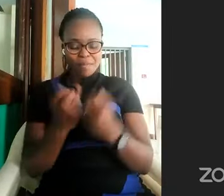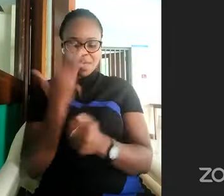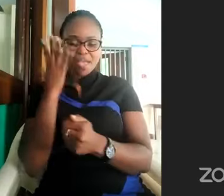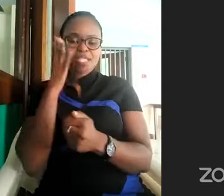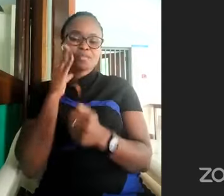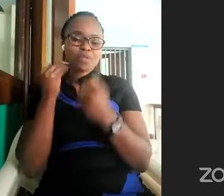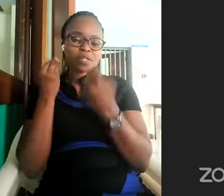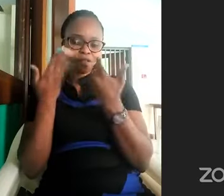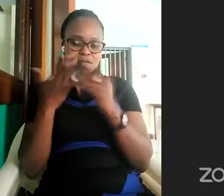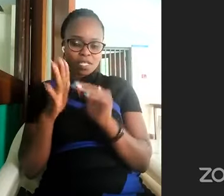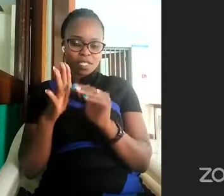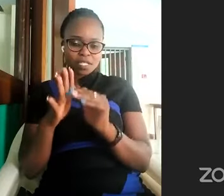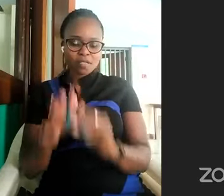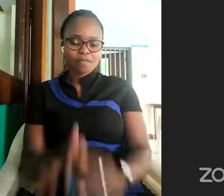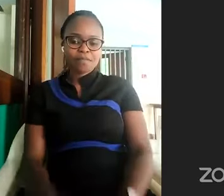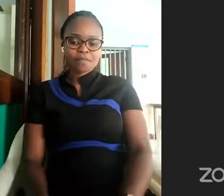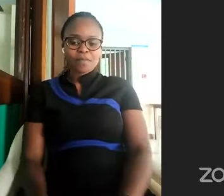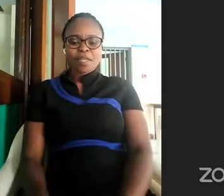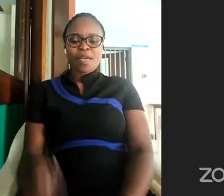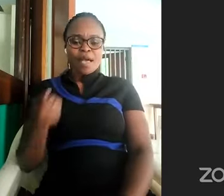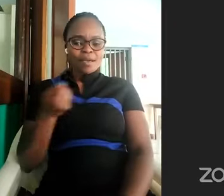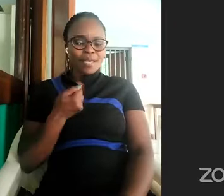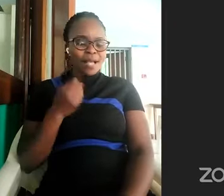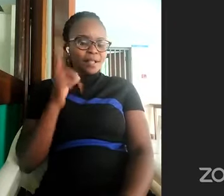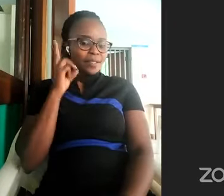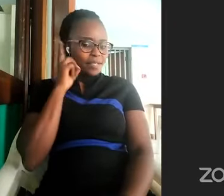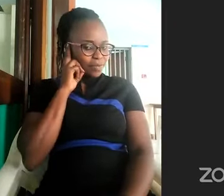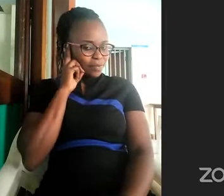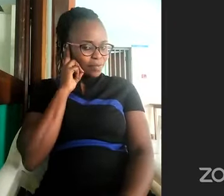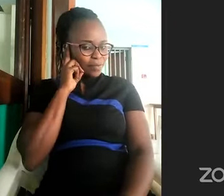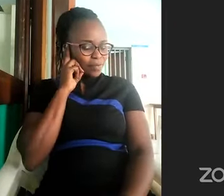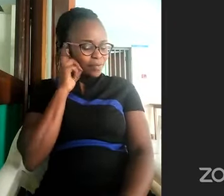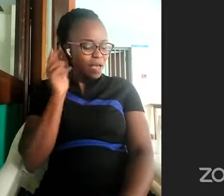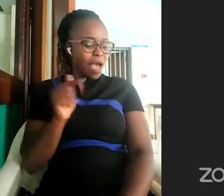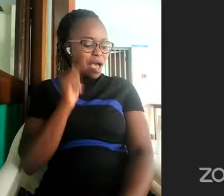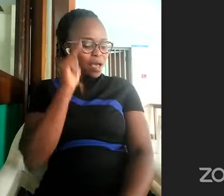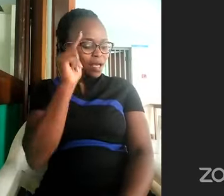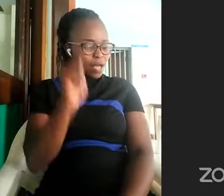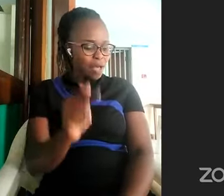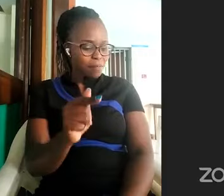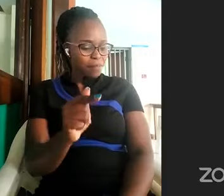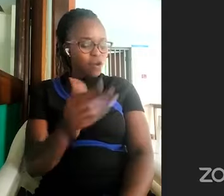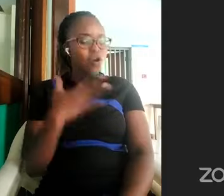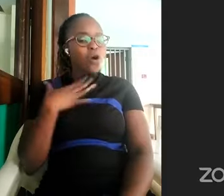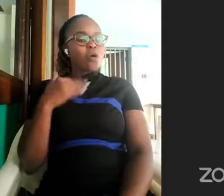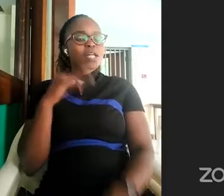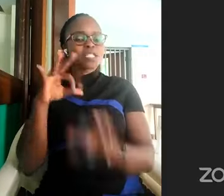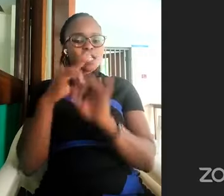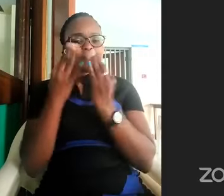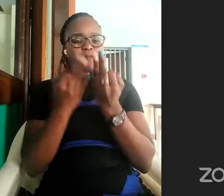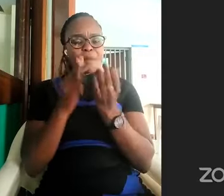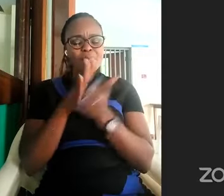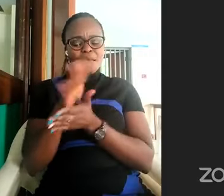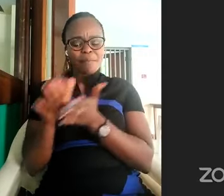msichana ni deaf, amekuja kwa OC kutaka family planning. Akifika hapo, yule daktari aliyo